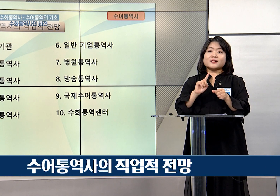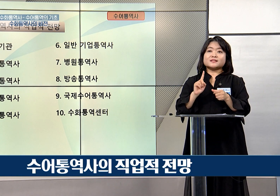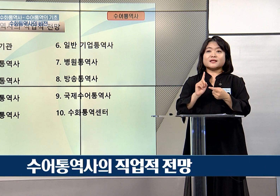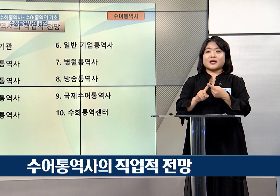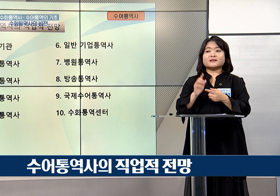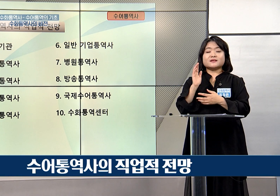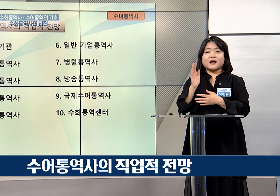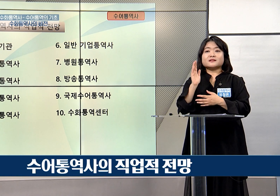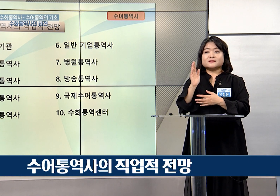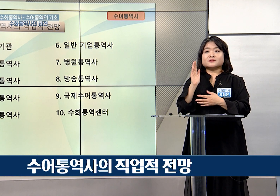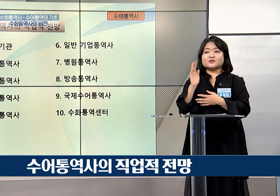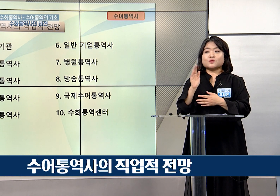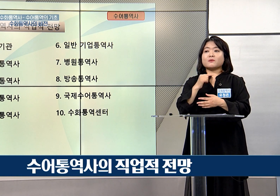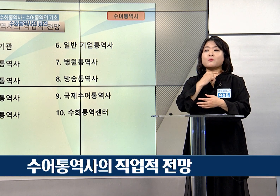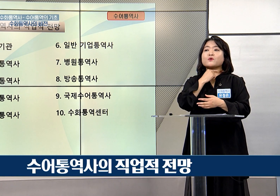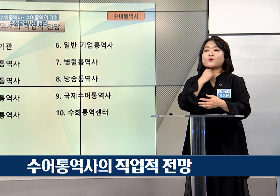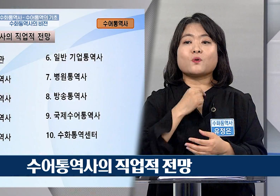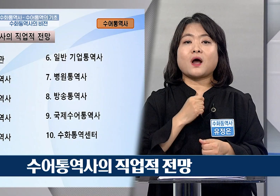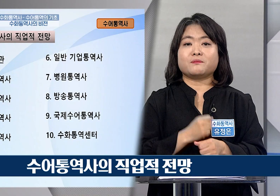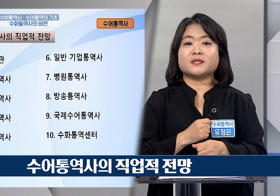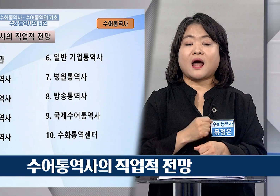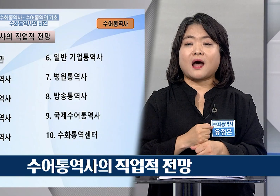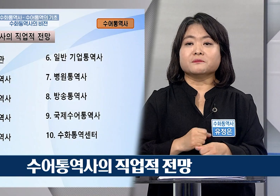어떠한지에 대한 이야기들을 좀 해보려고 합니다.